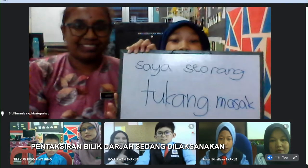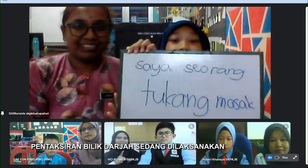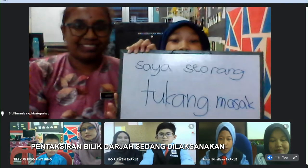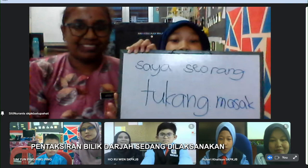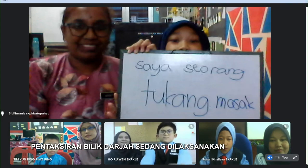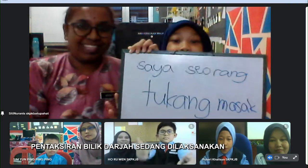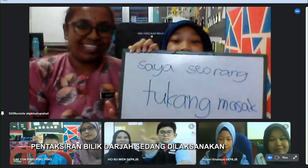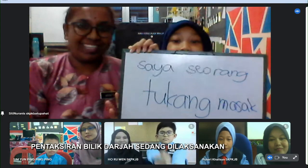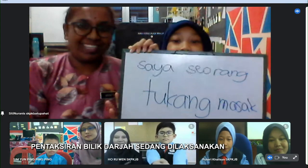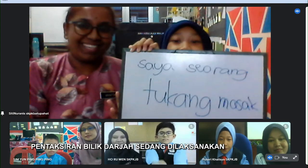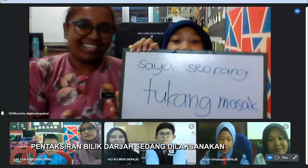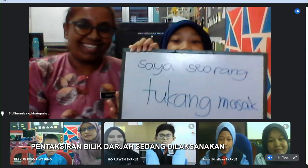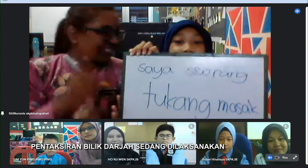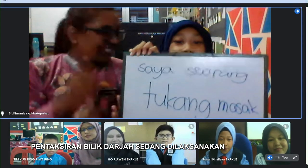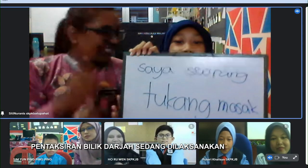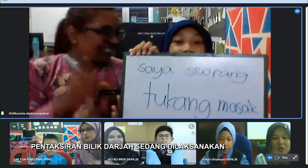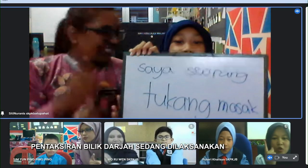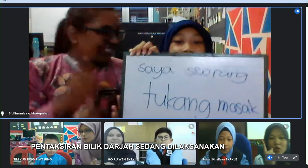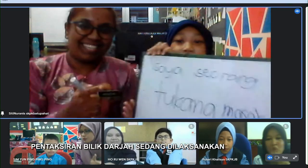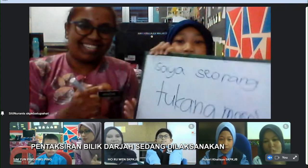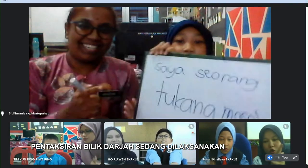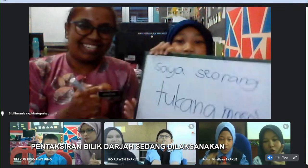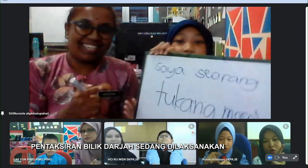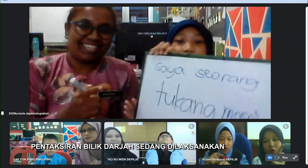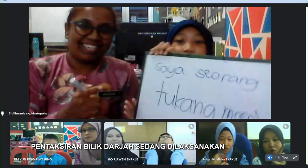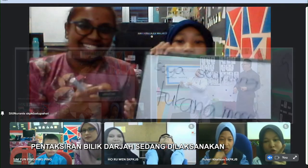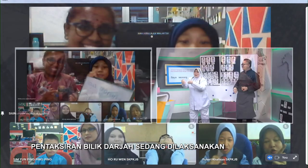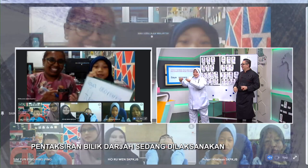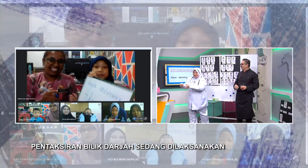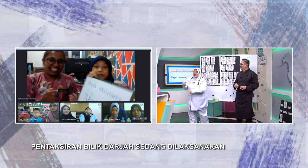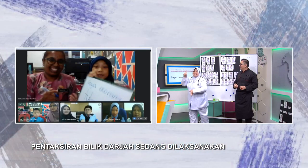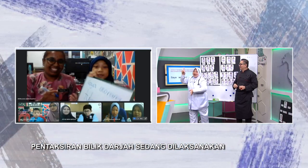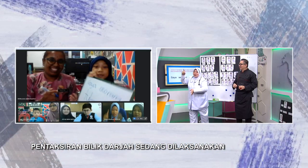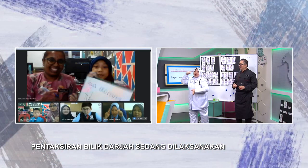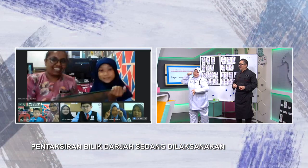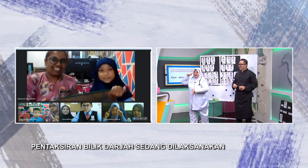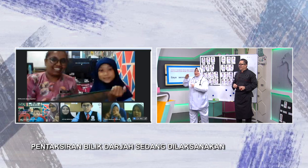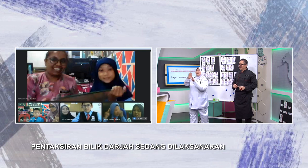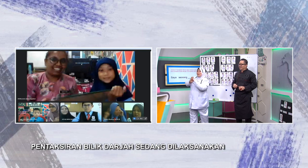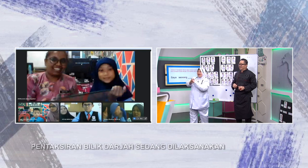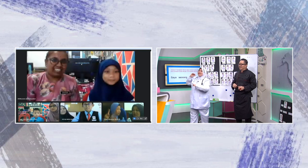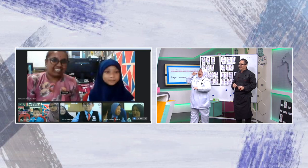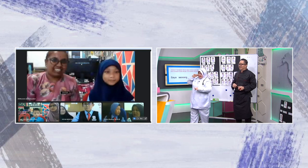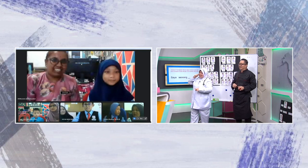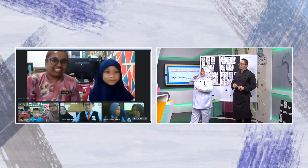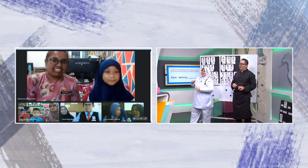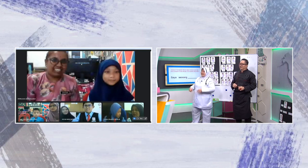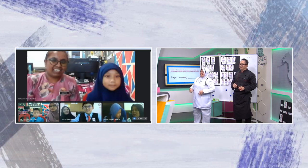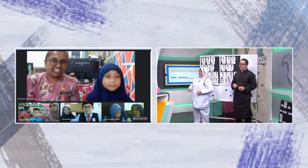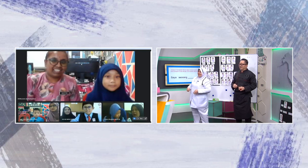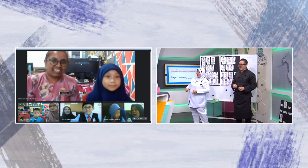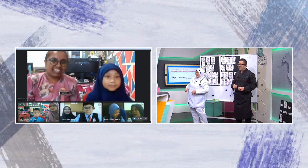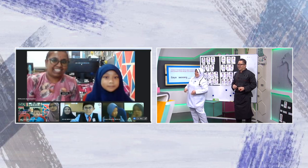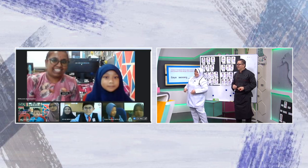Tanya! Betul! Mira, boleh dah bagi satu mata pada Anis?